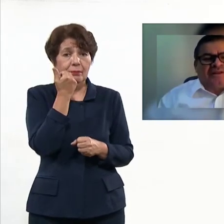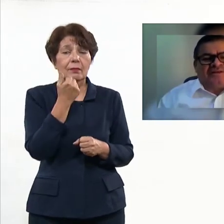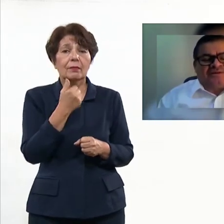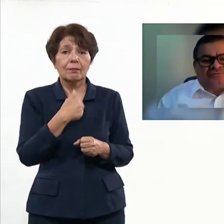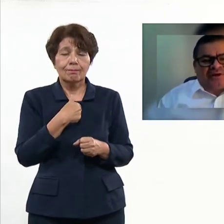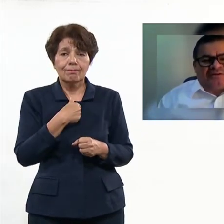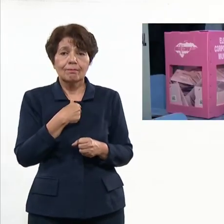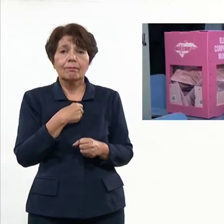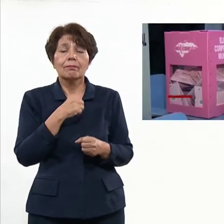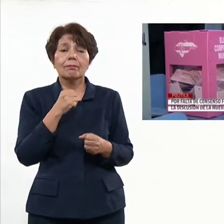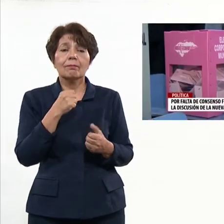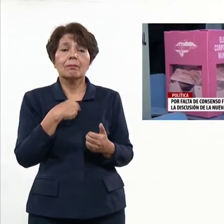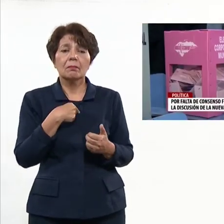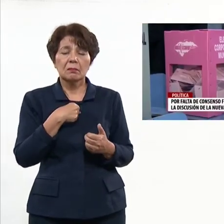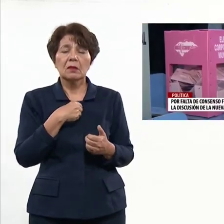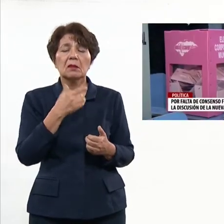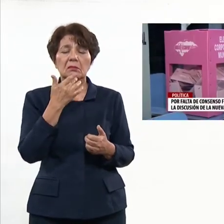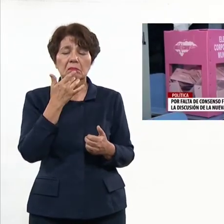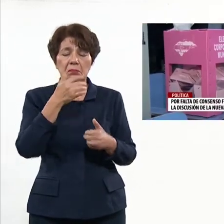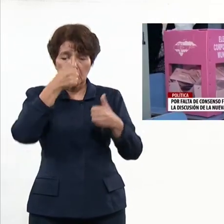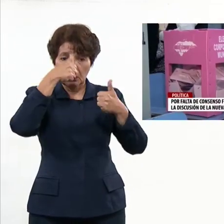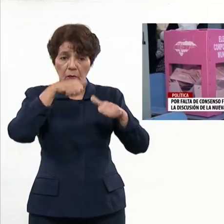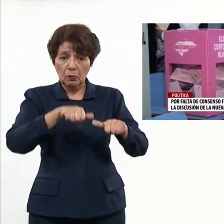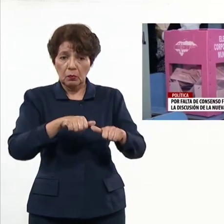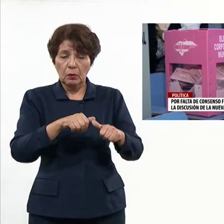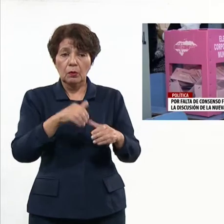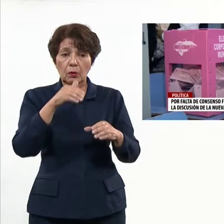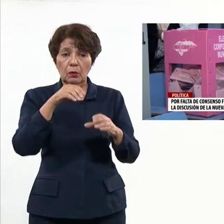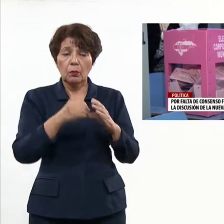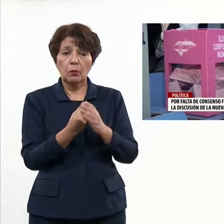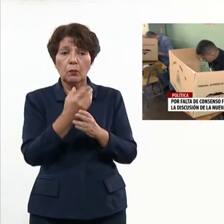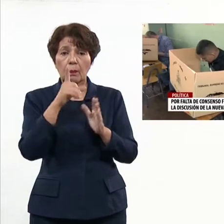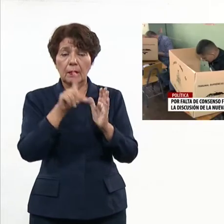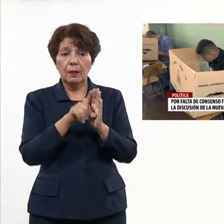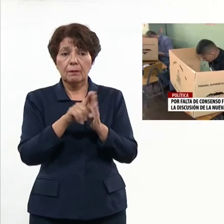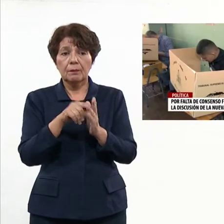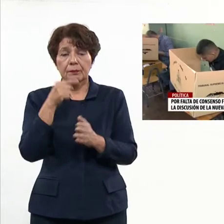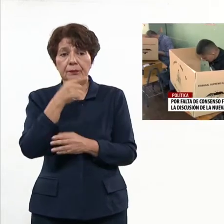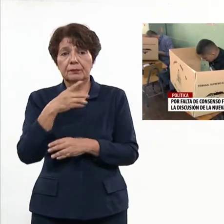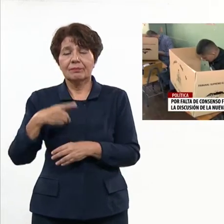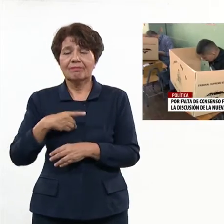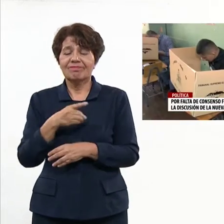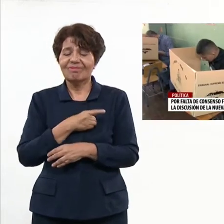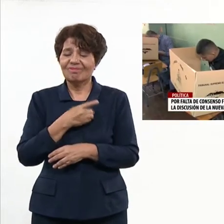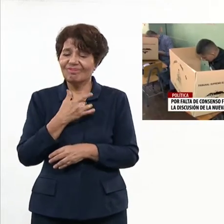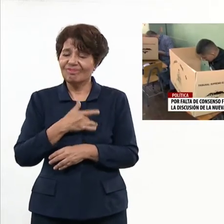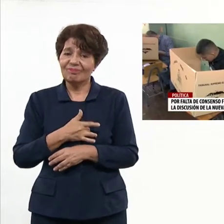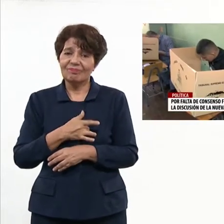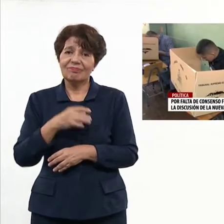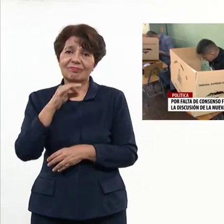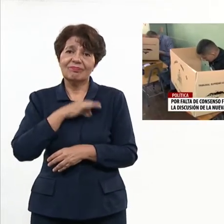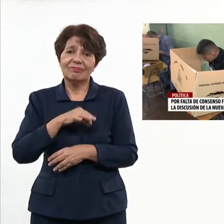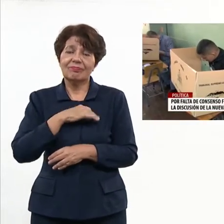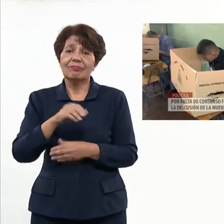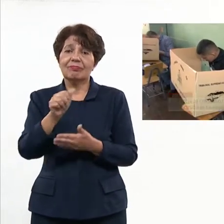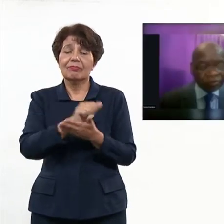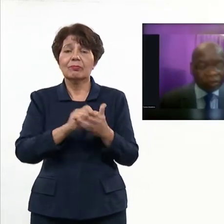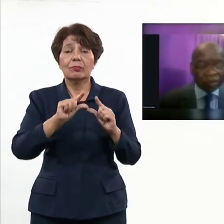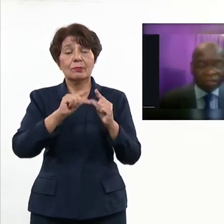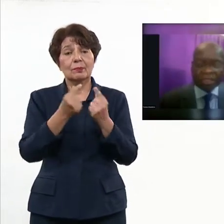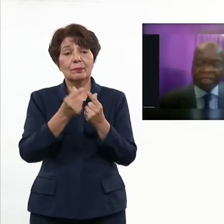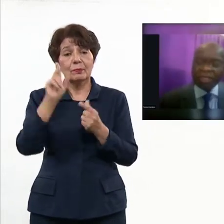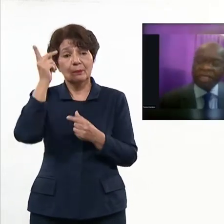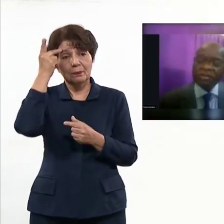una nueva ley electoral el diputado tomás ramírez del partido unidad de innovación lamentó que esta ley beneficie sólo algunos partidos